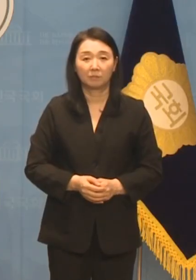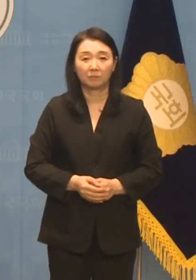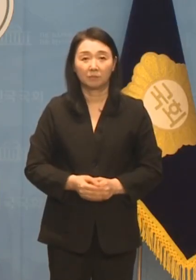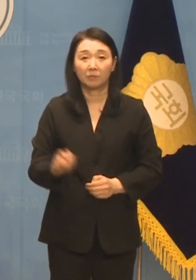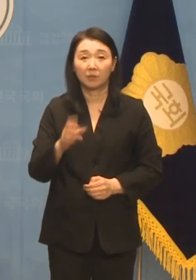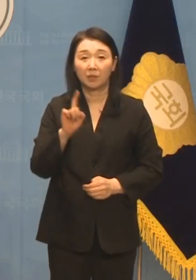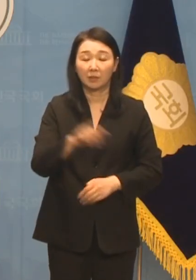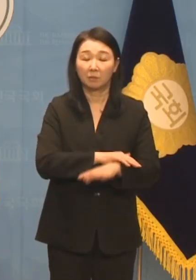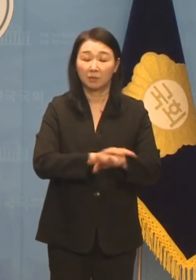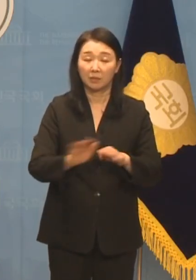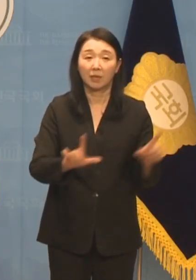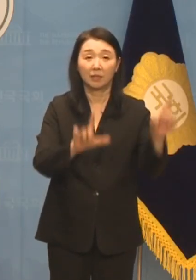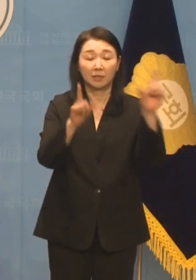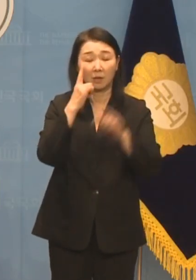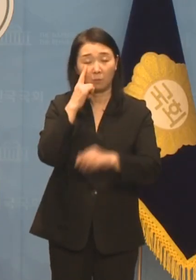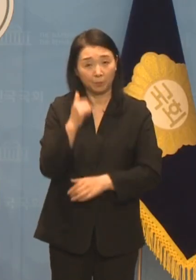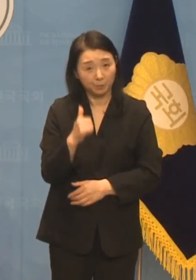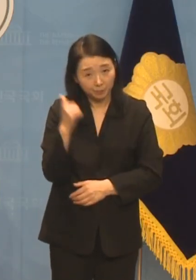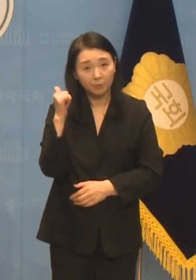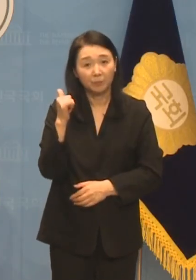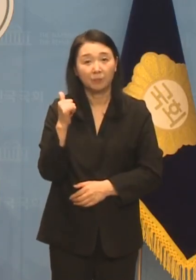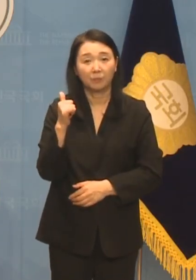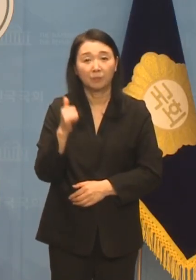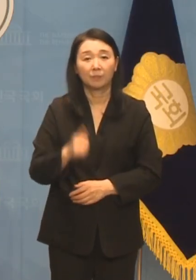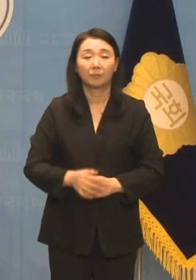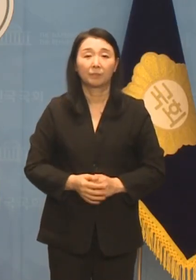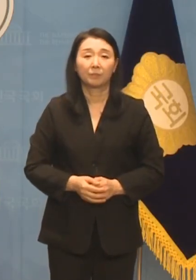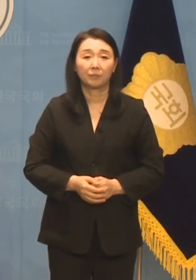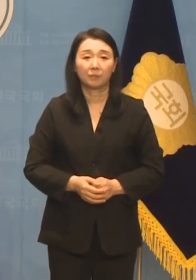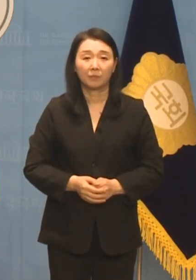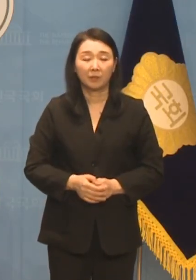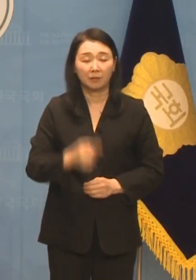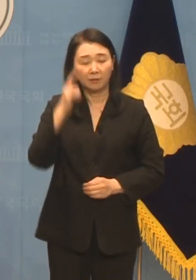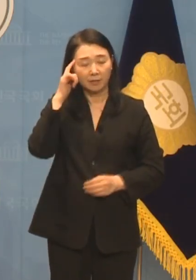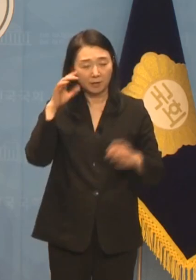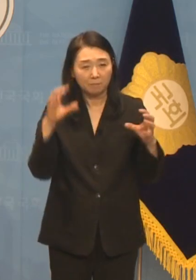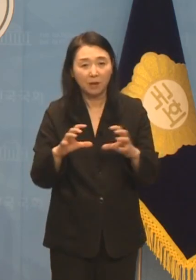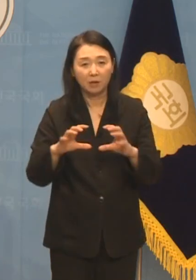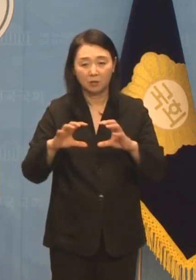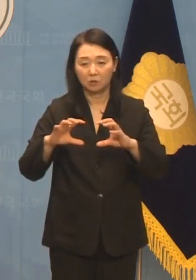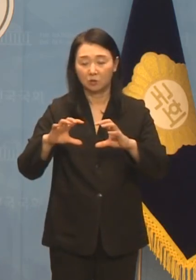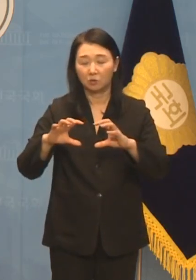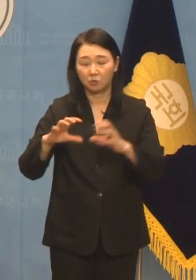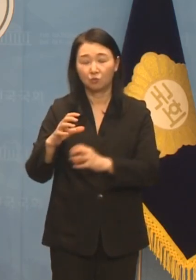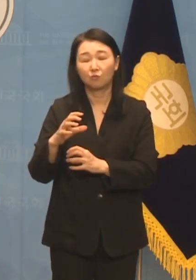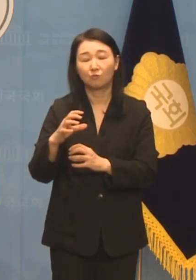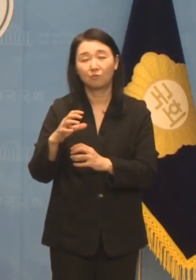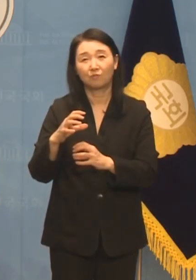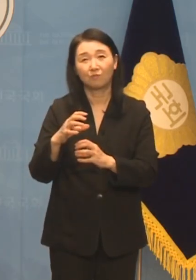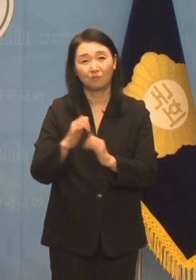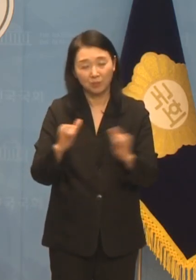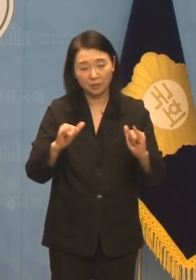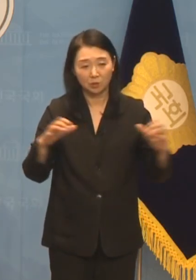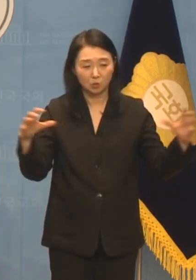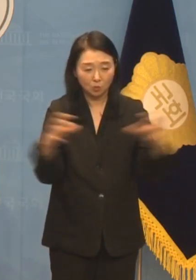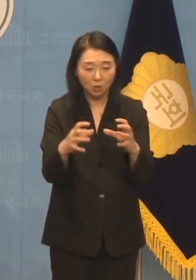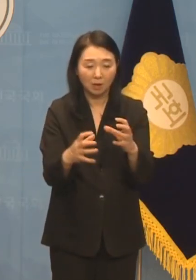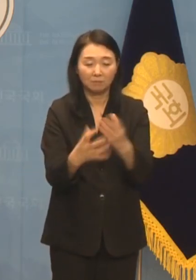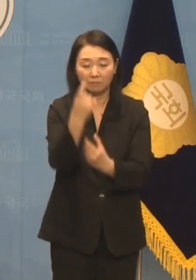한번 잘 살아보자. 그런 의지로 뭉친 국민 통합을 이뤄내야 합니다.